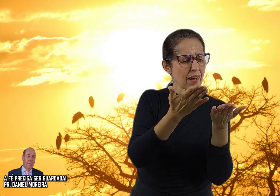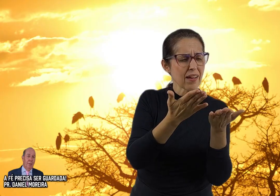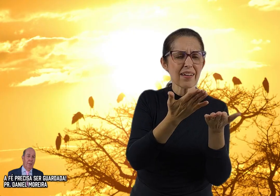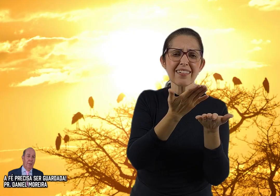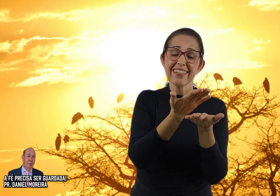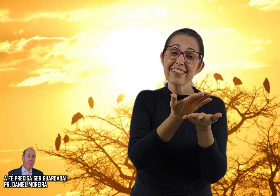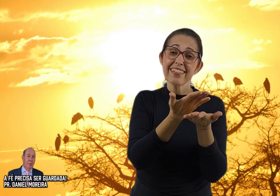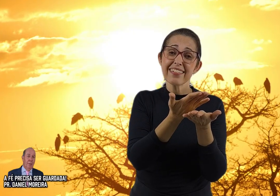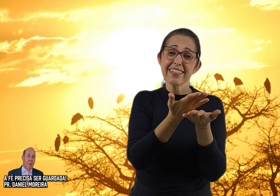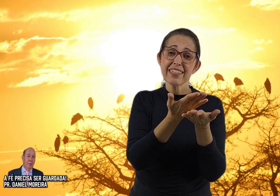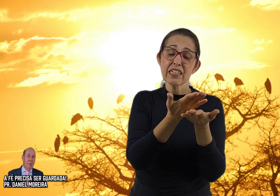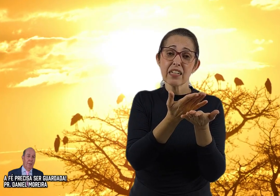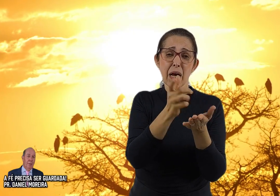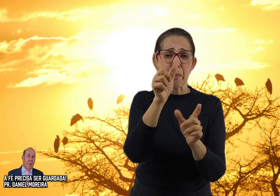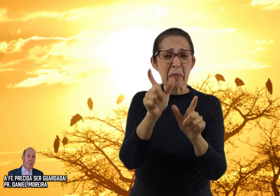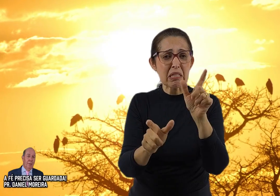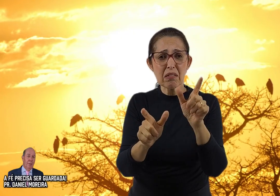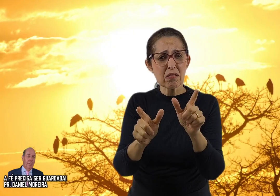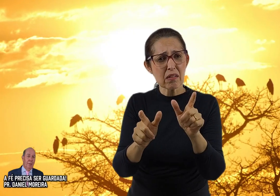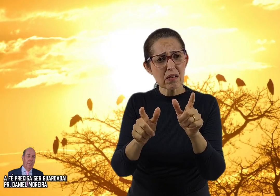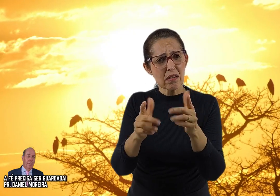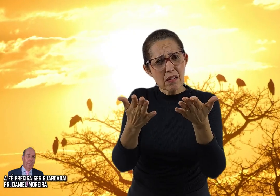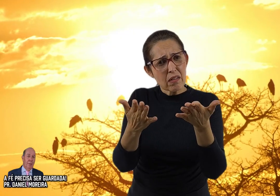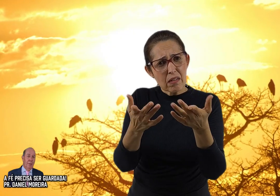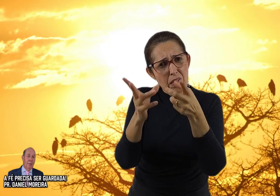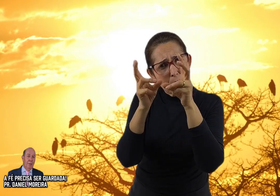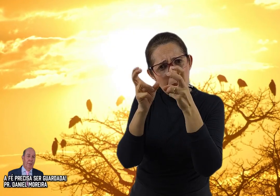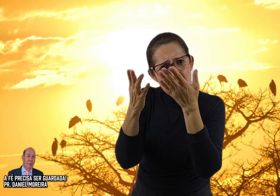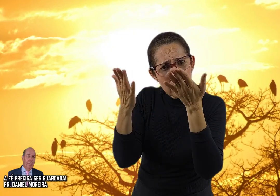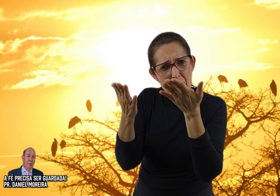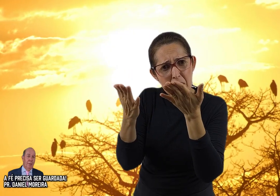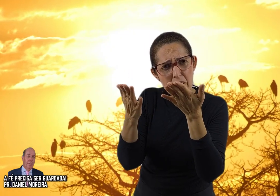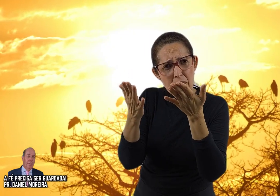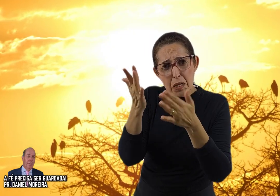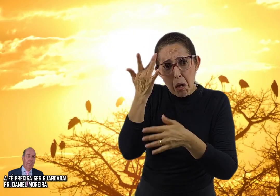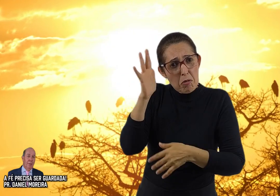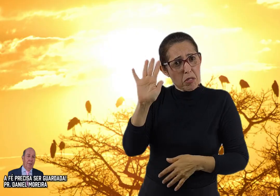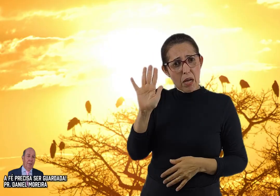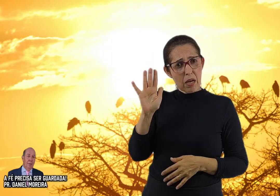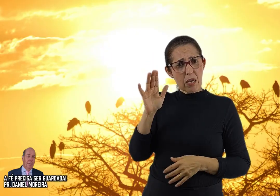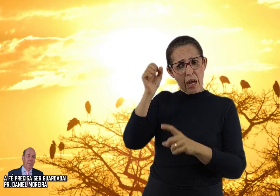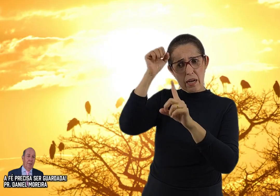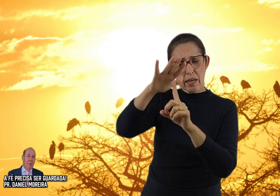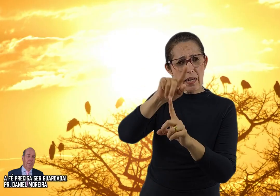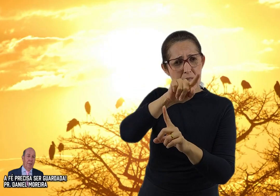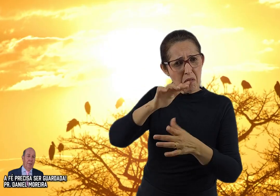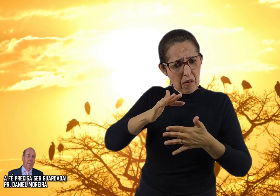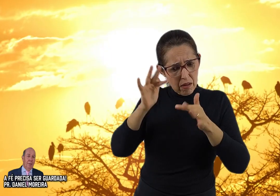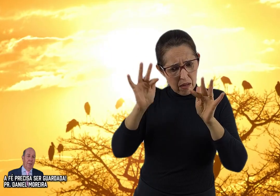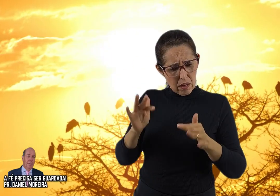Se os crentes não se empolgam mais com isso, eu não sei como mais vai empolgar os crentes, não, hein?